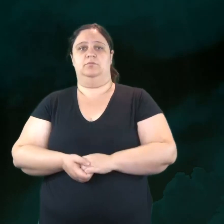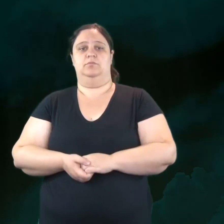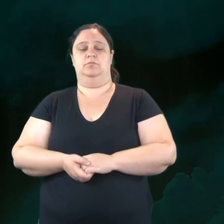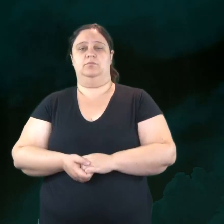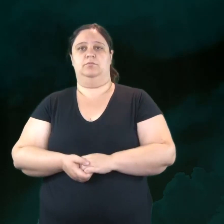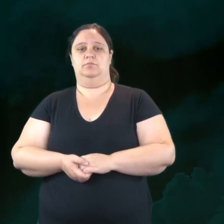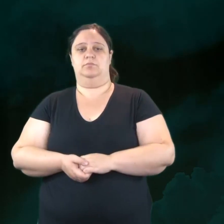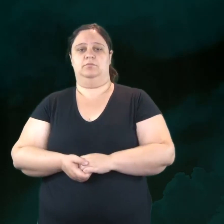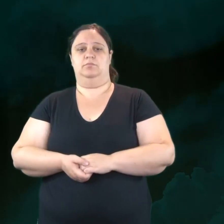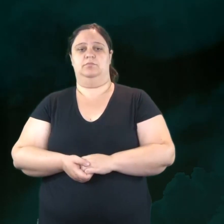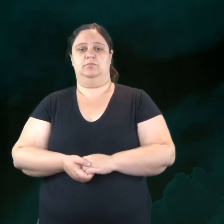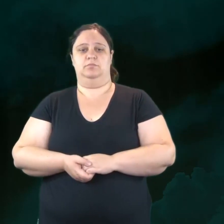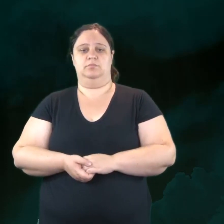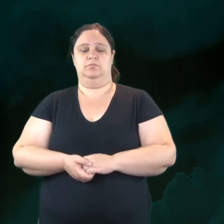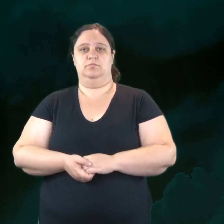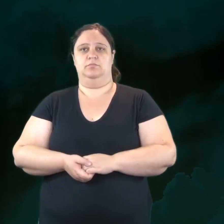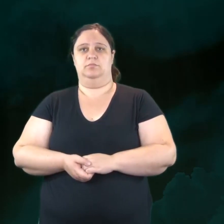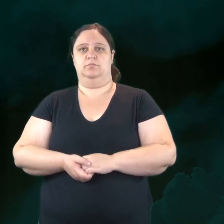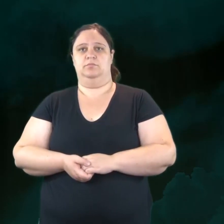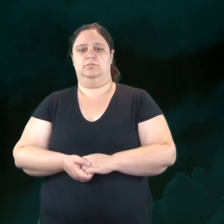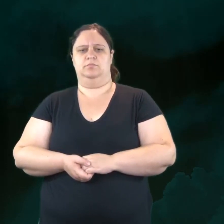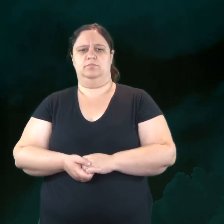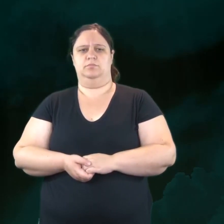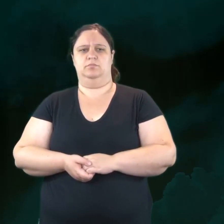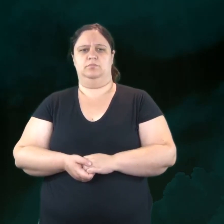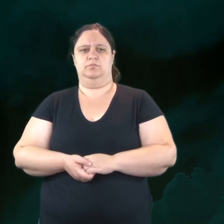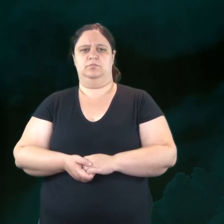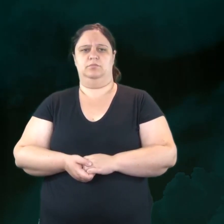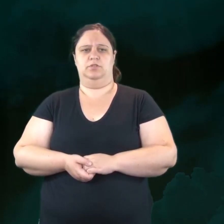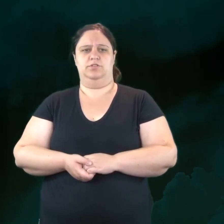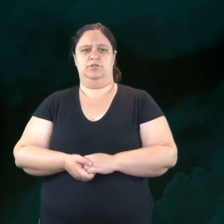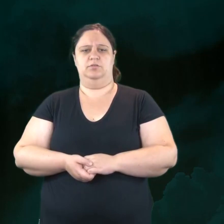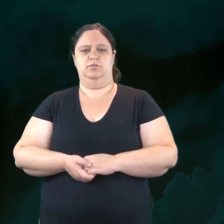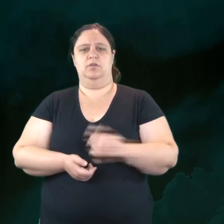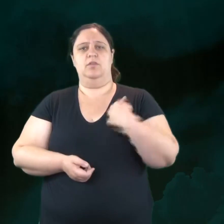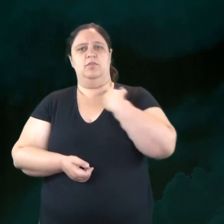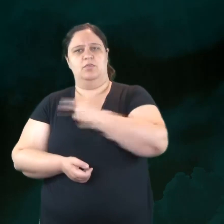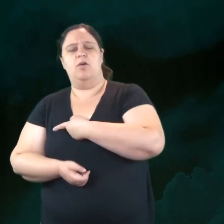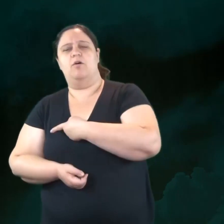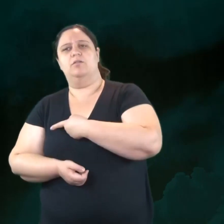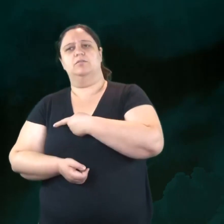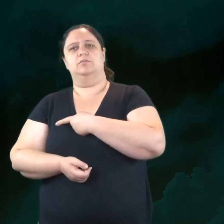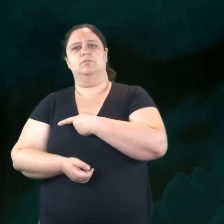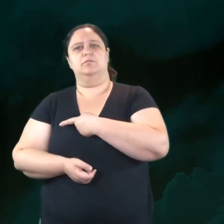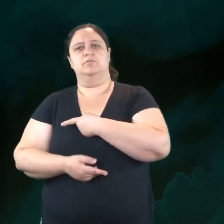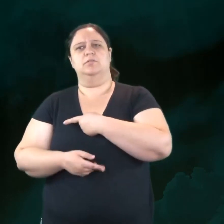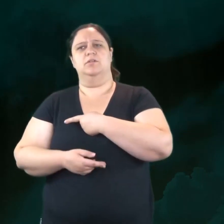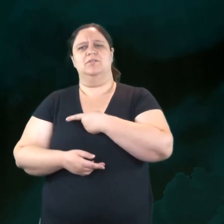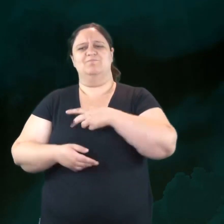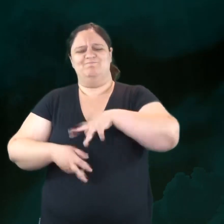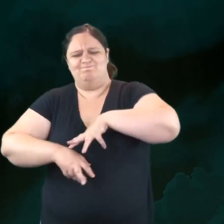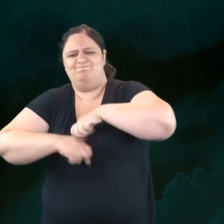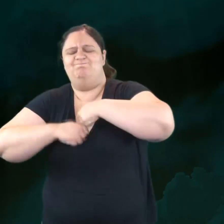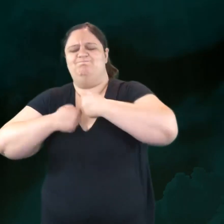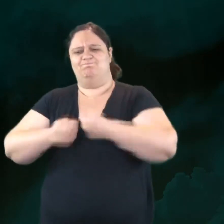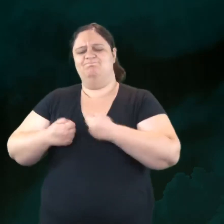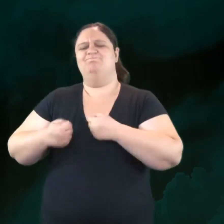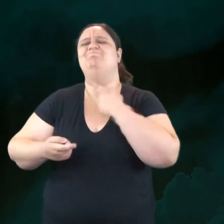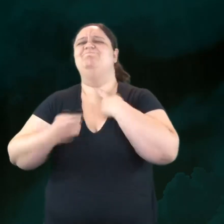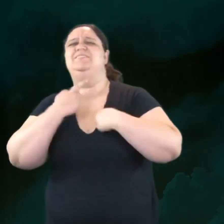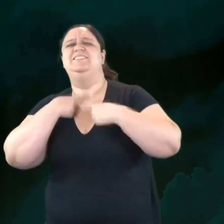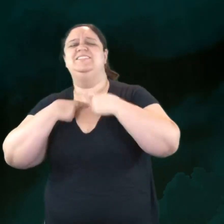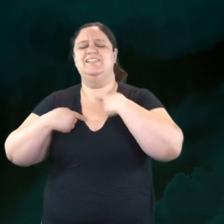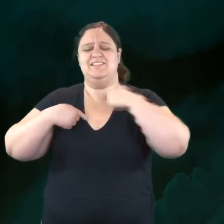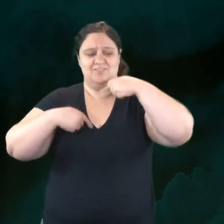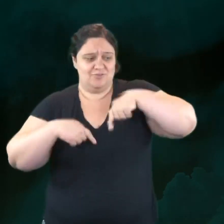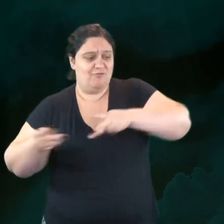vossa presença, não porém do coração, com tanto mais empenho diligenciamos com grande desejo ir ver-vos